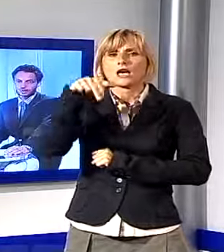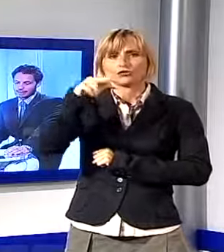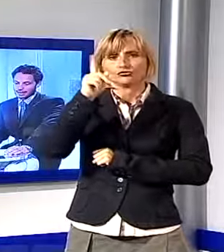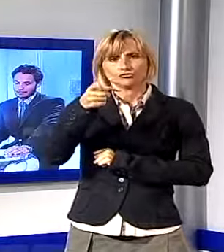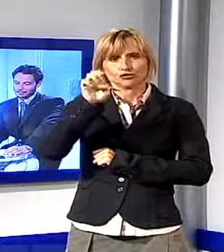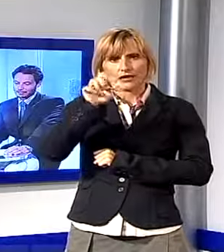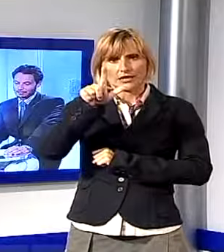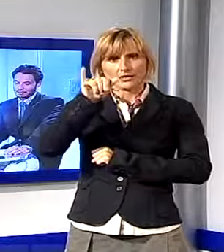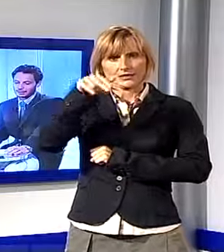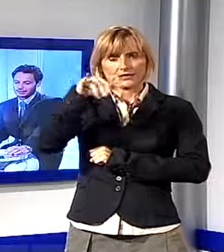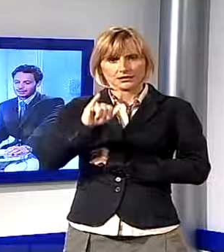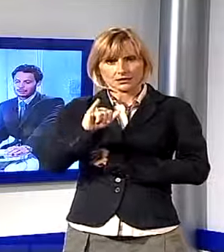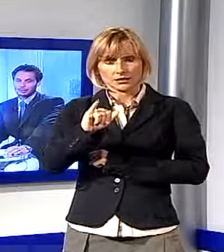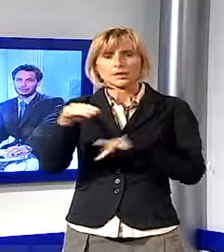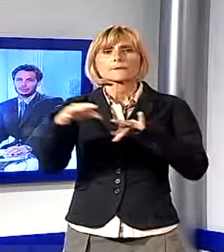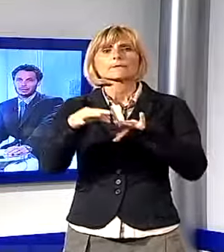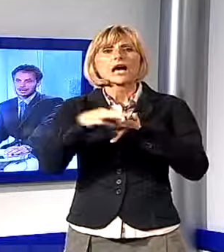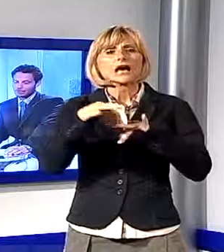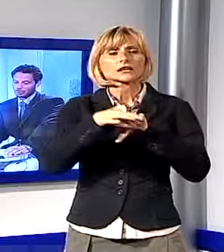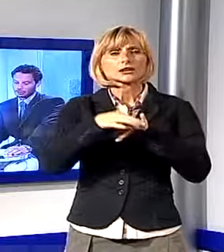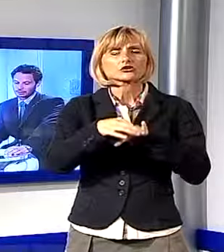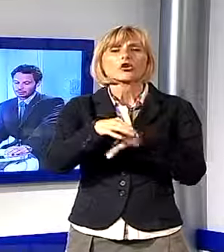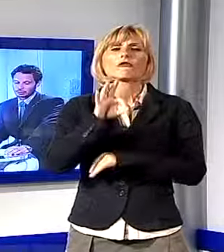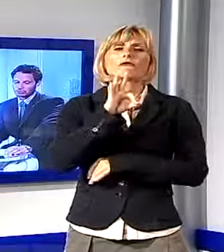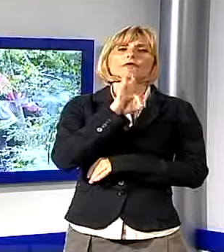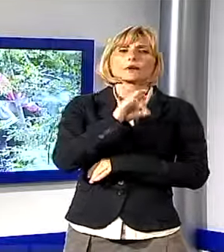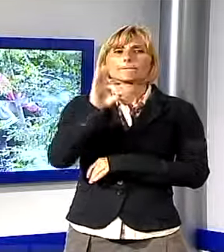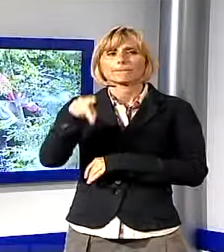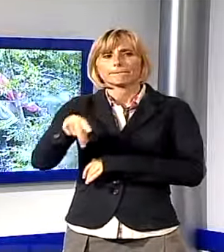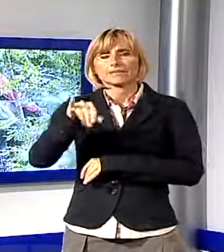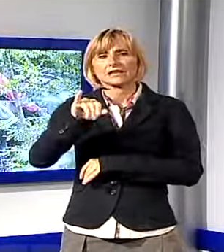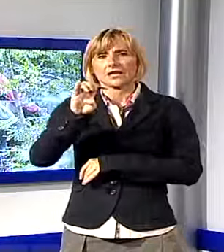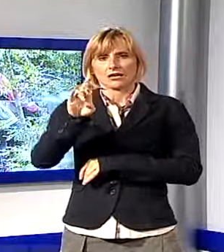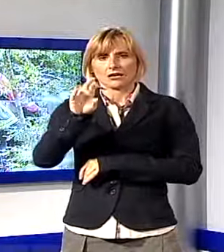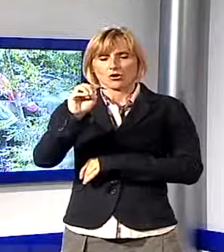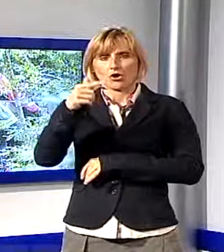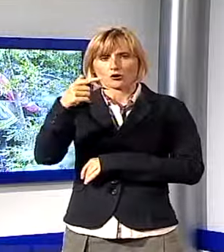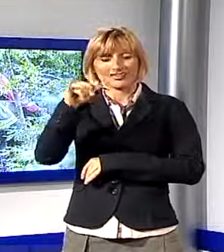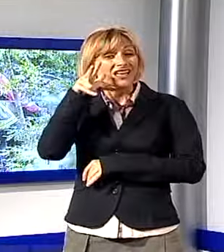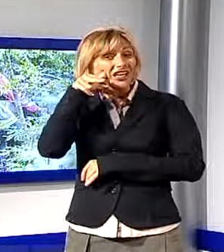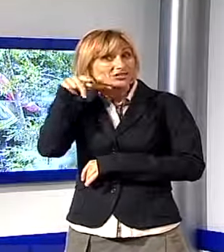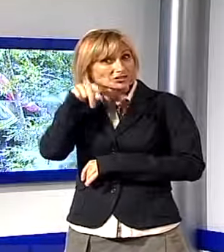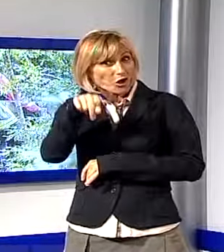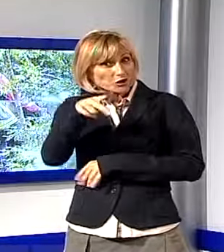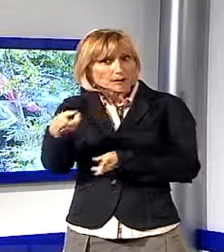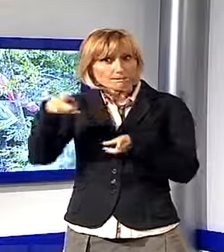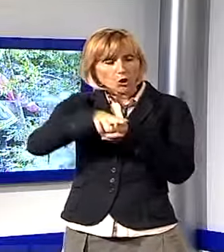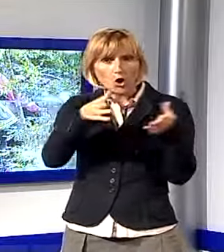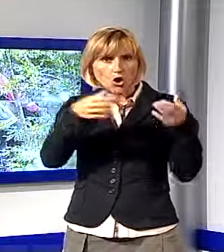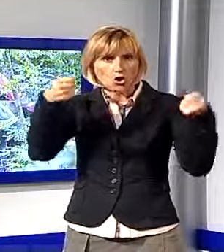Francesca Pierotti, la 44enne morta in un incidente lo scorso 3 agosto a Camporgiano. I due coniugi stavano